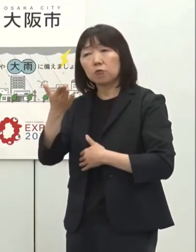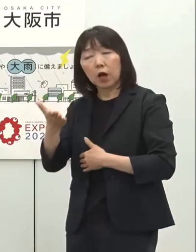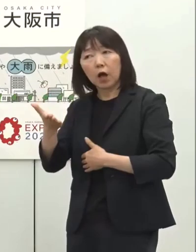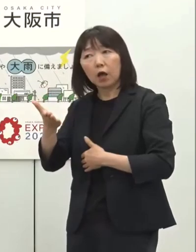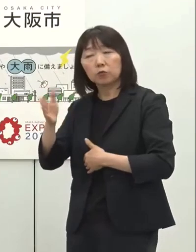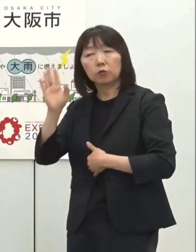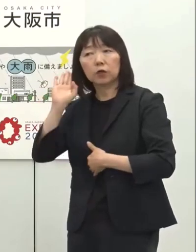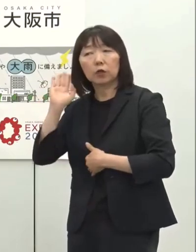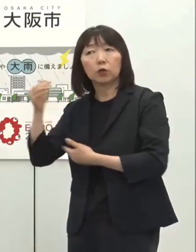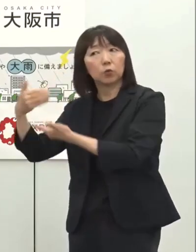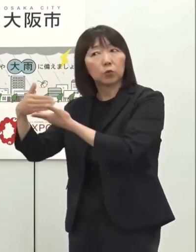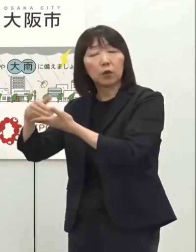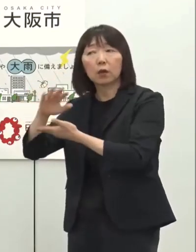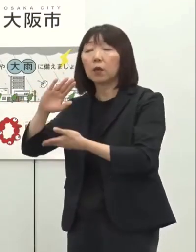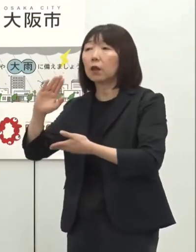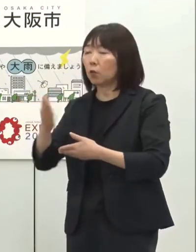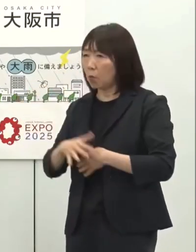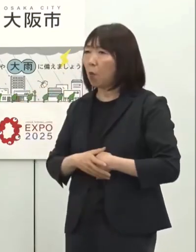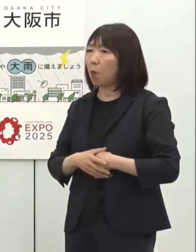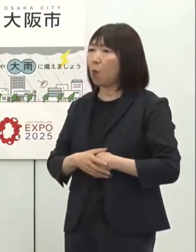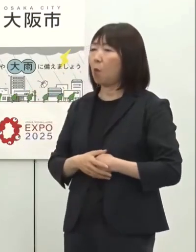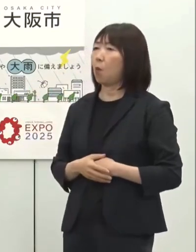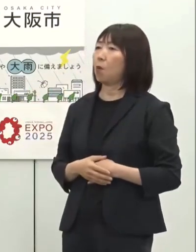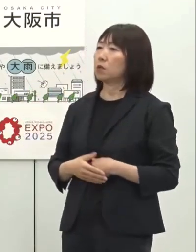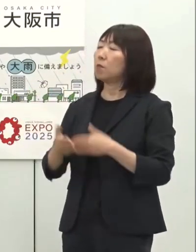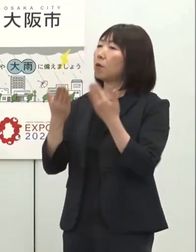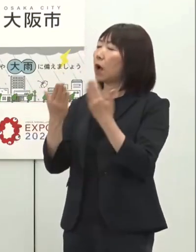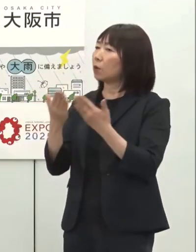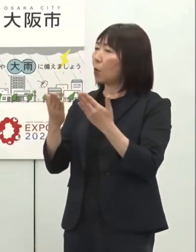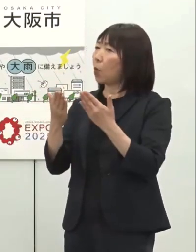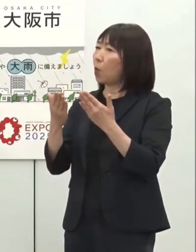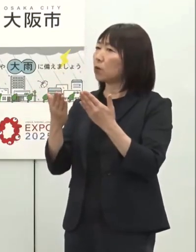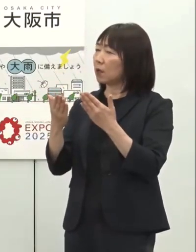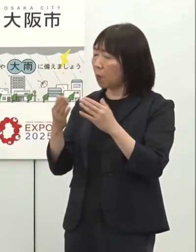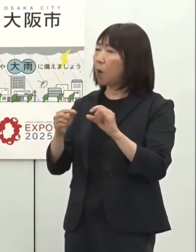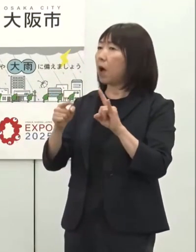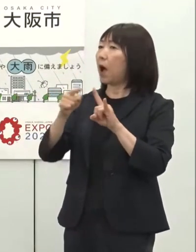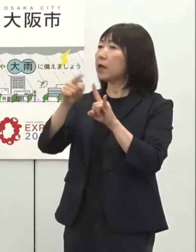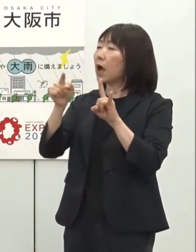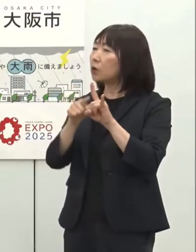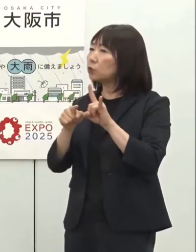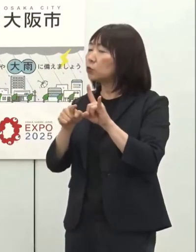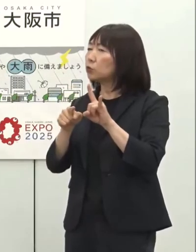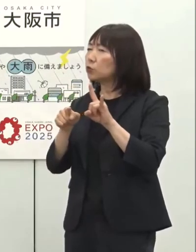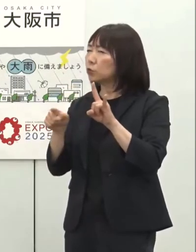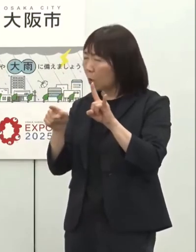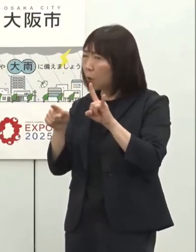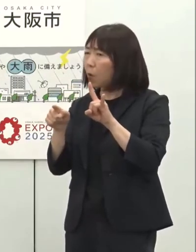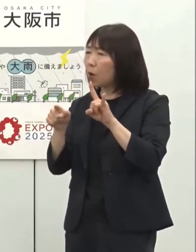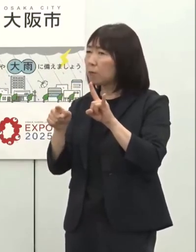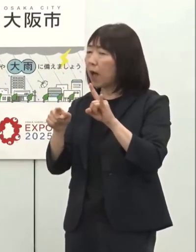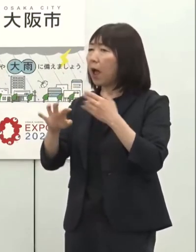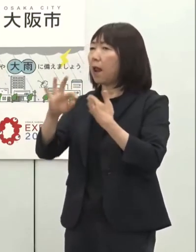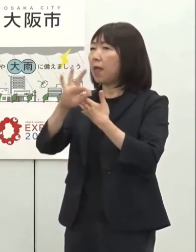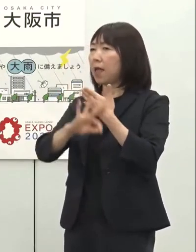のですね、委員会の中で IR の方からの事例ではありましたけれども、